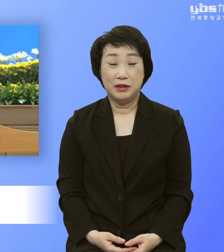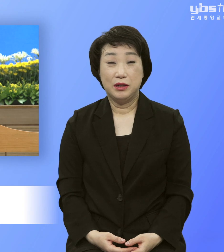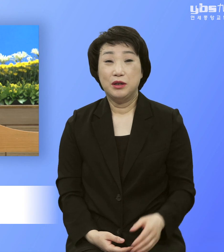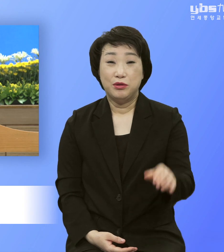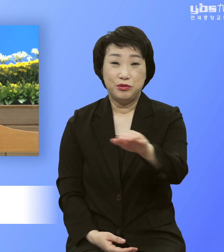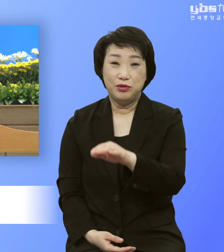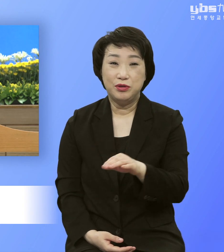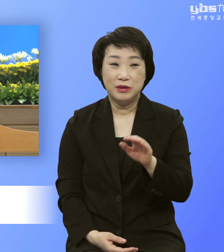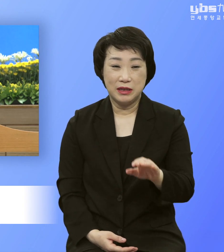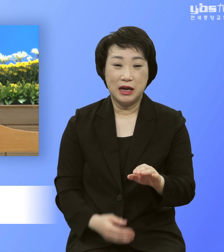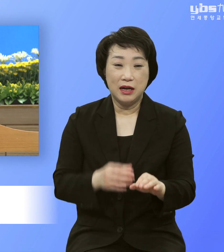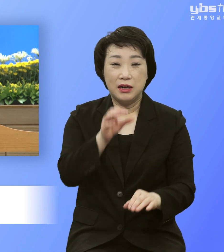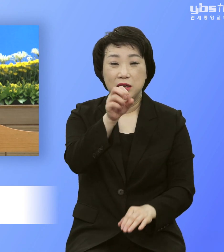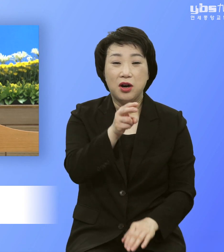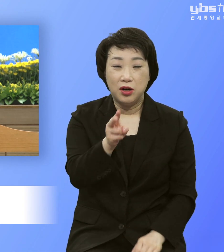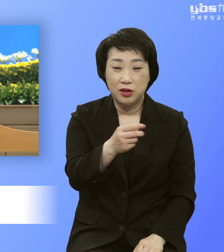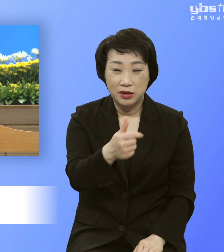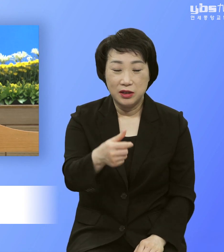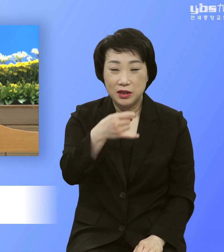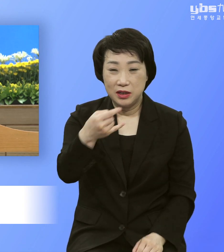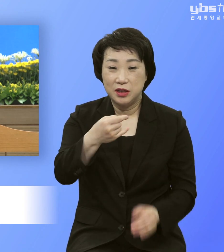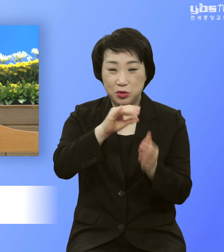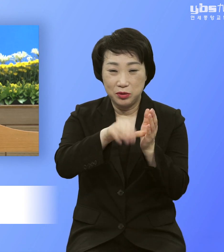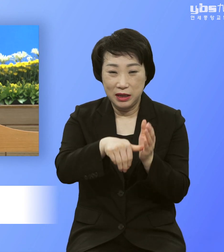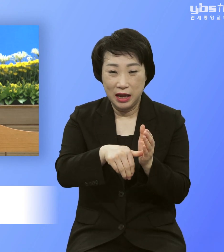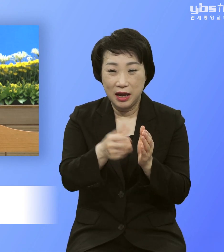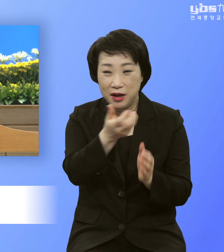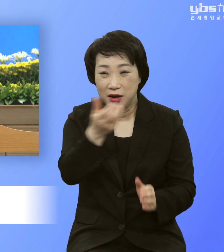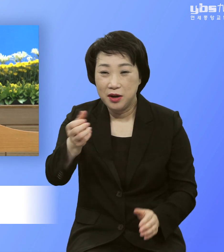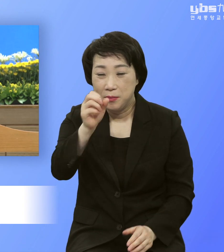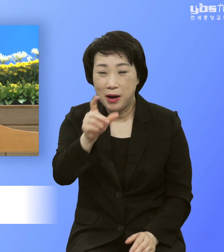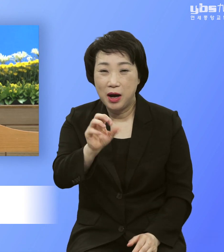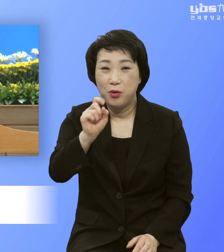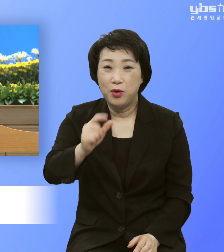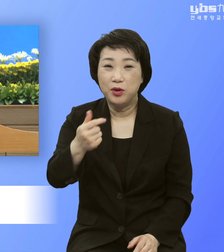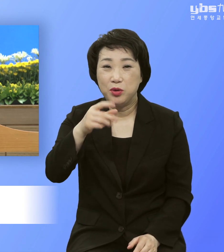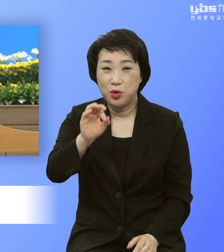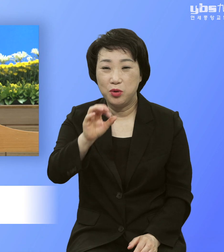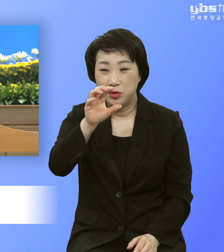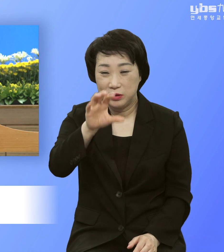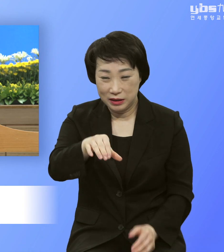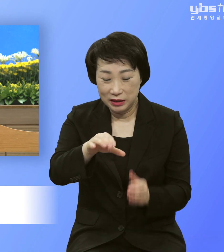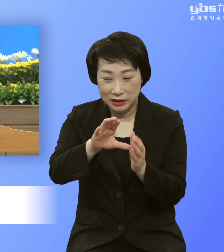우리 연희동 교회, 망원동 교회, 노량진 교인들은